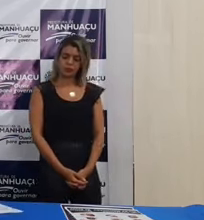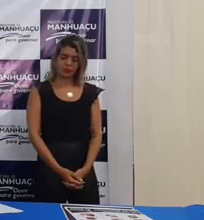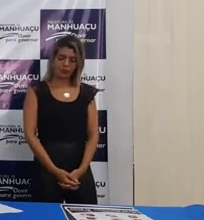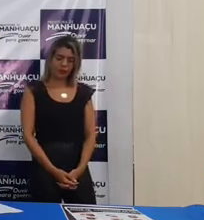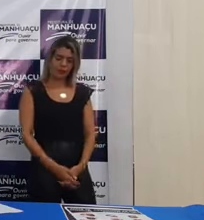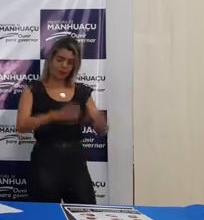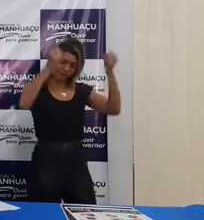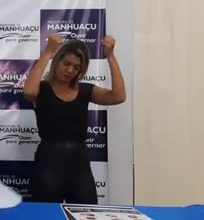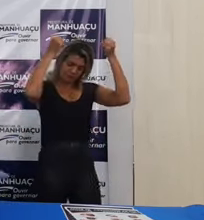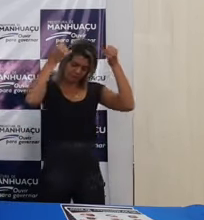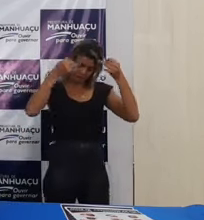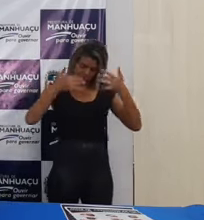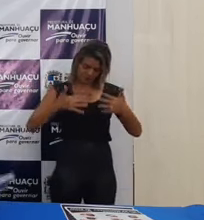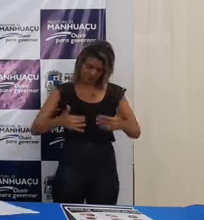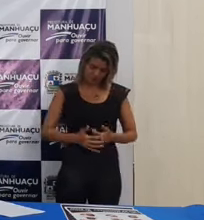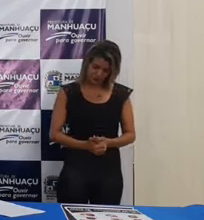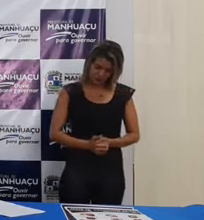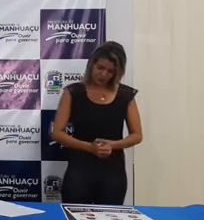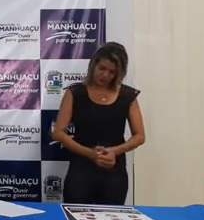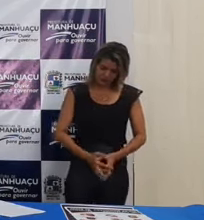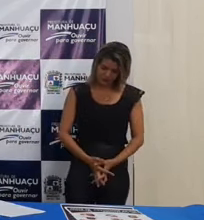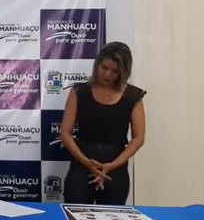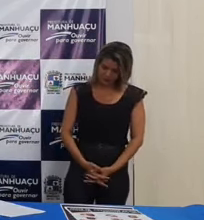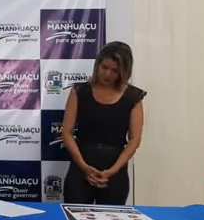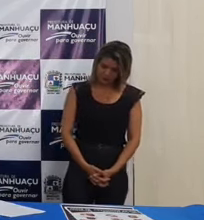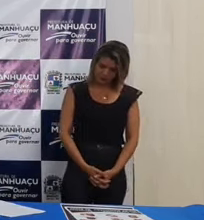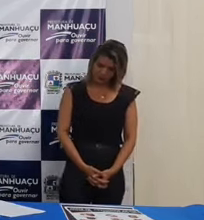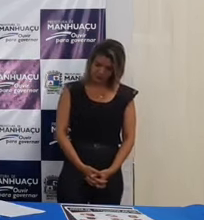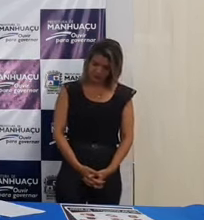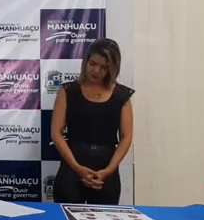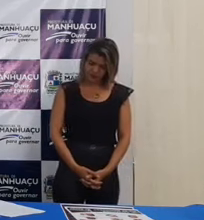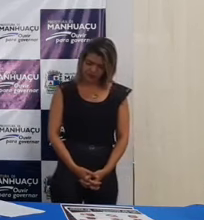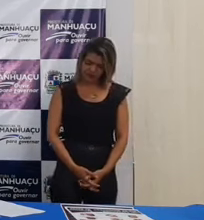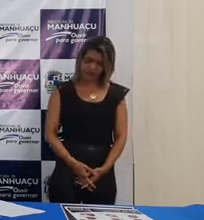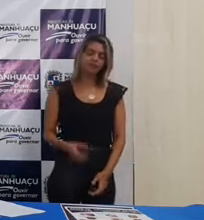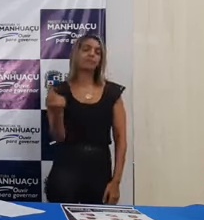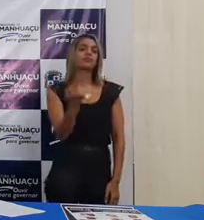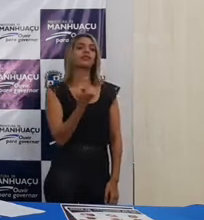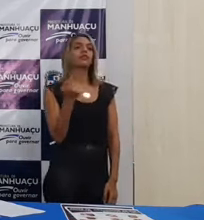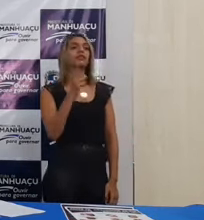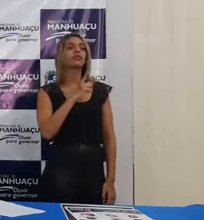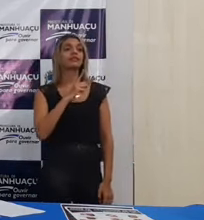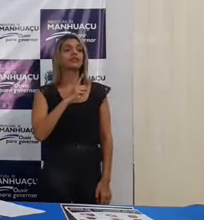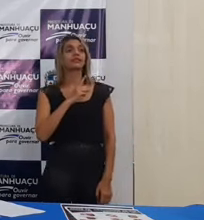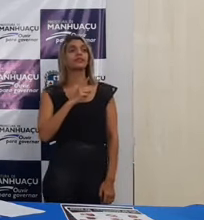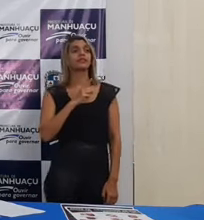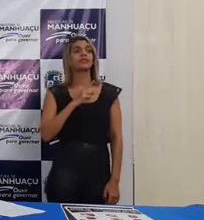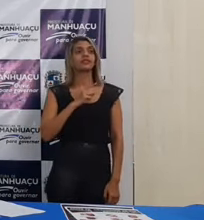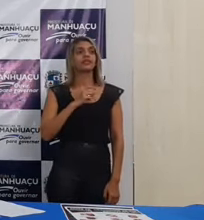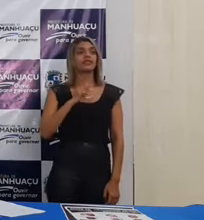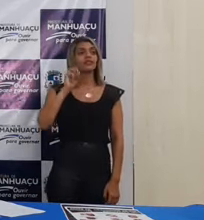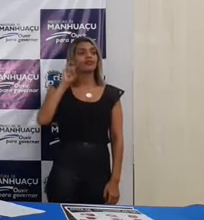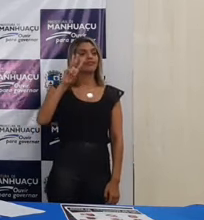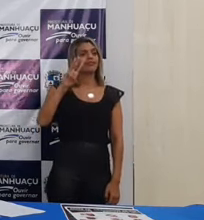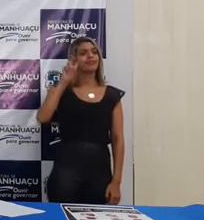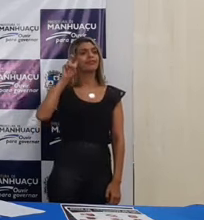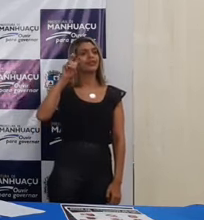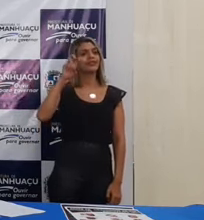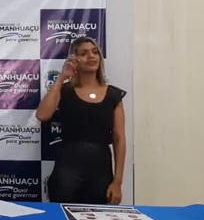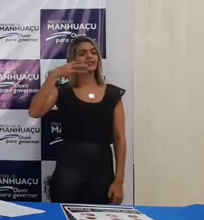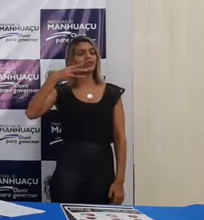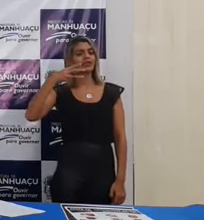pegar a população que existe na nossa região, nós temos 353 mil pessoas,